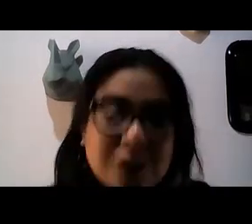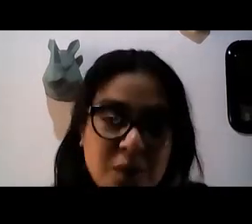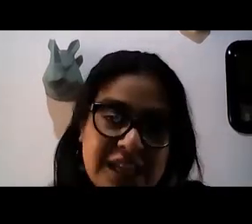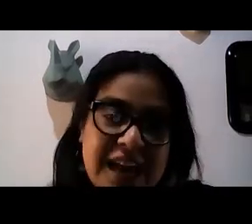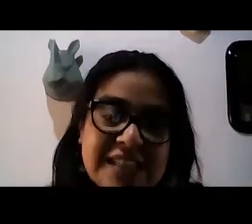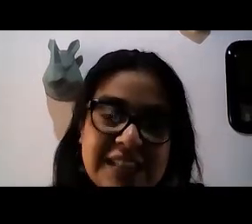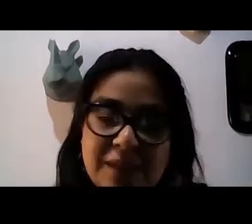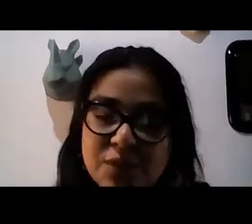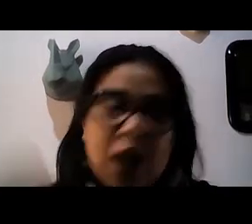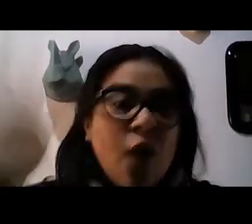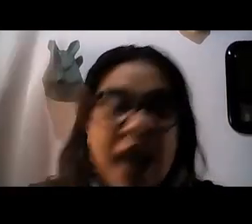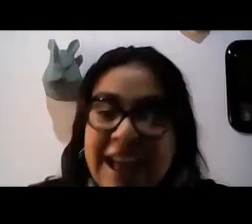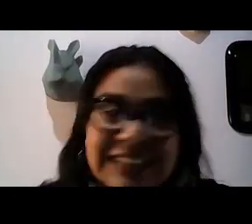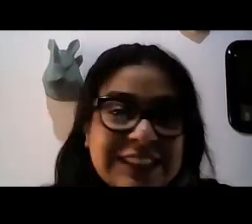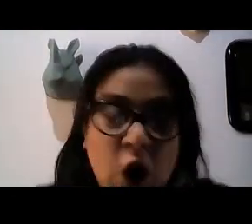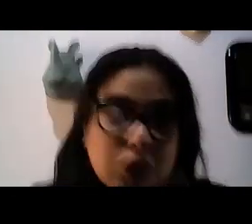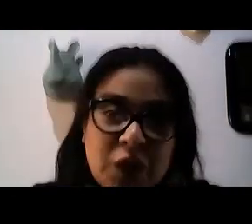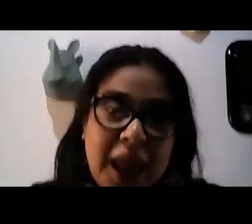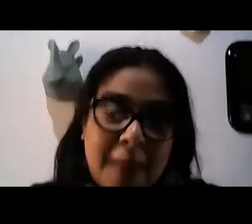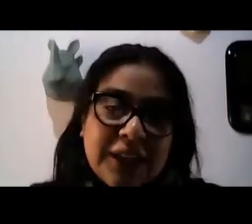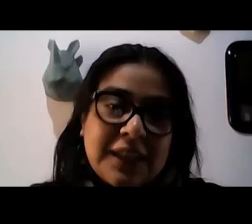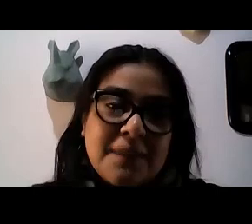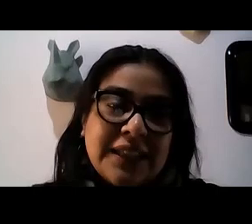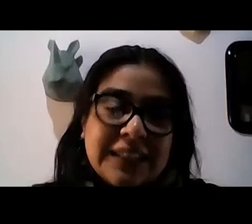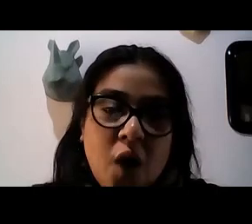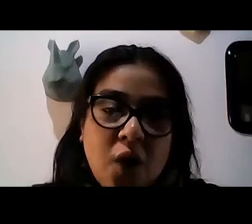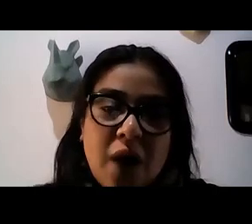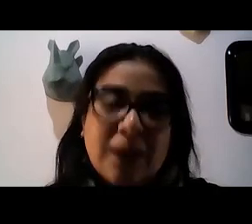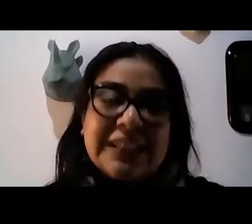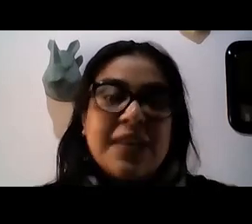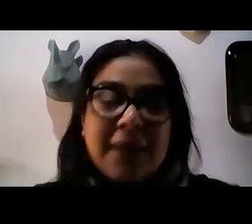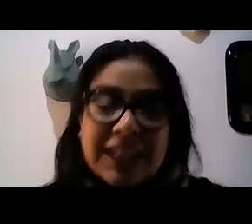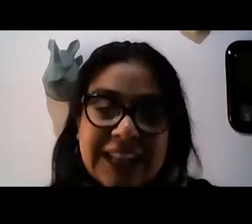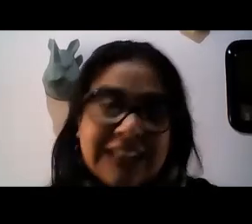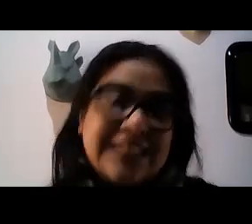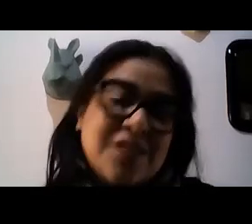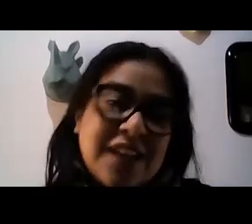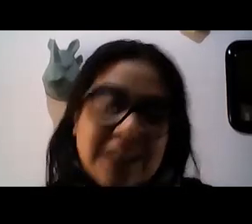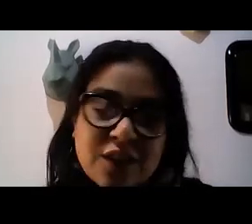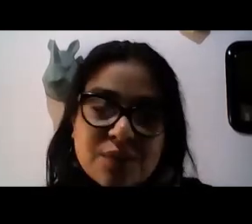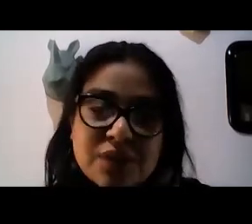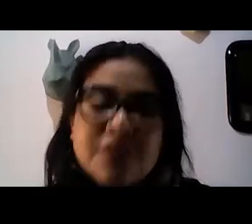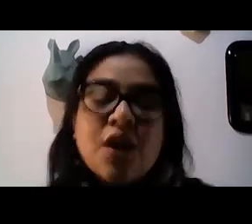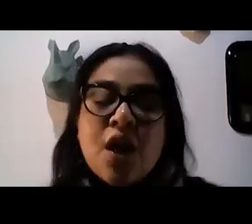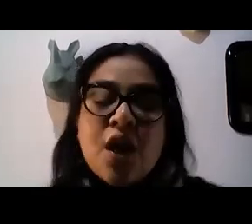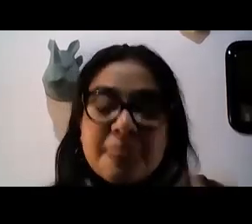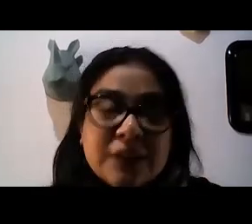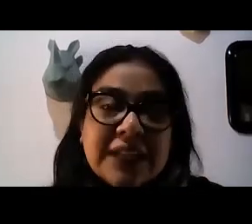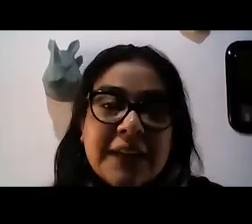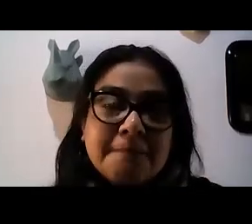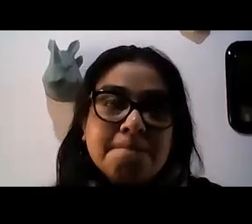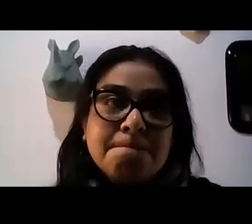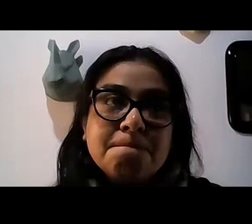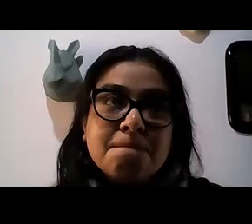esas comunidades del museo. Este es otro ejemplo que también de trabajo colaborativo para el Día Internacional de los Museos,